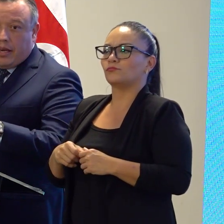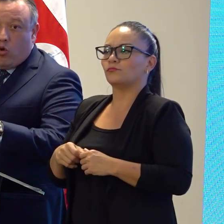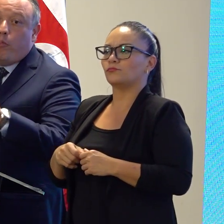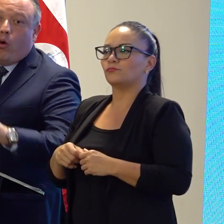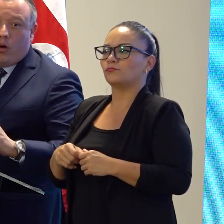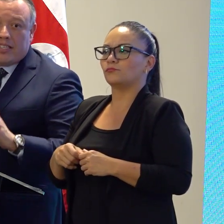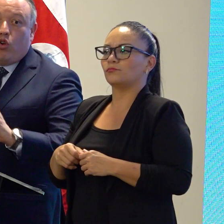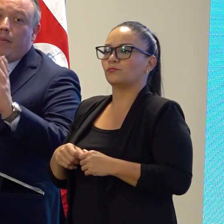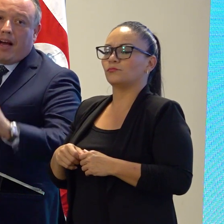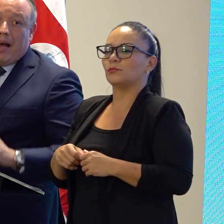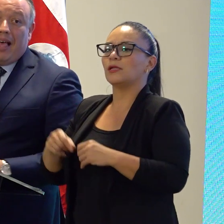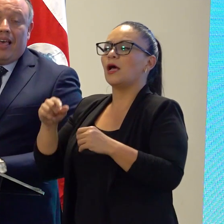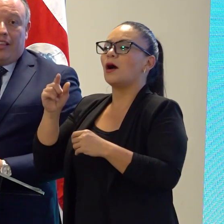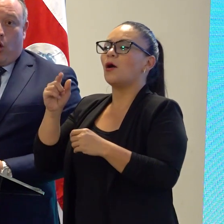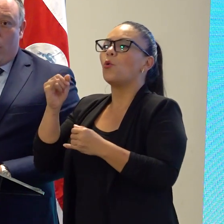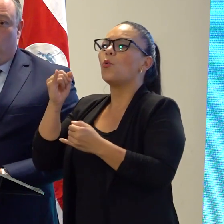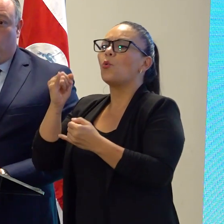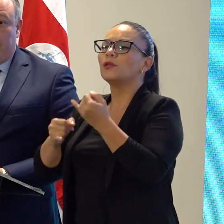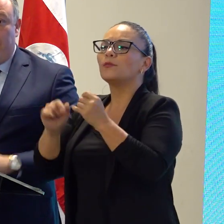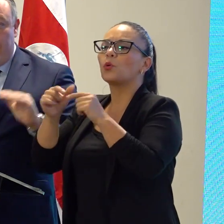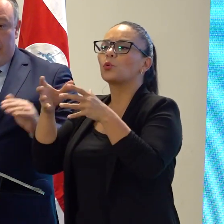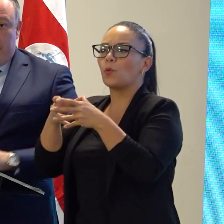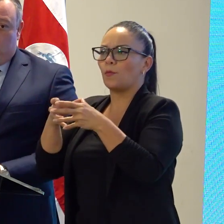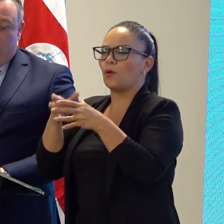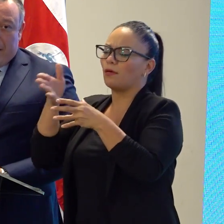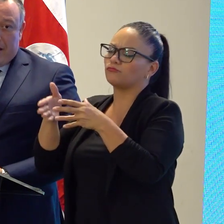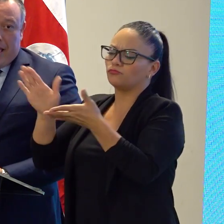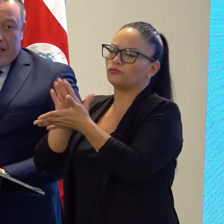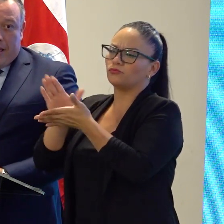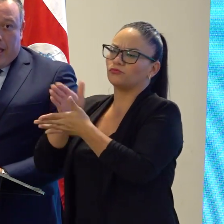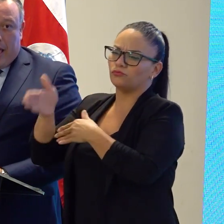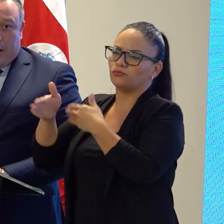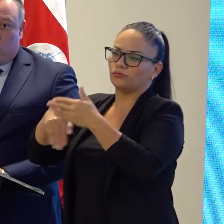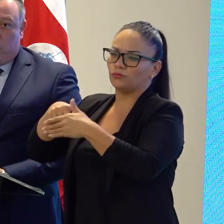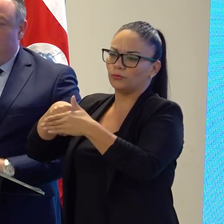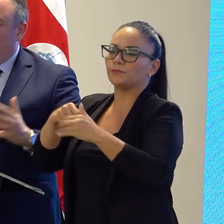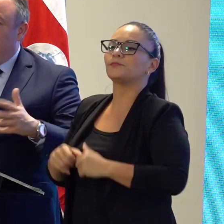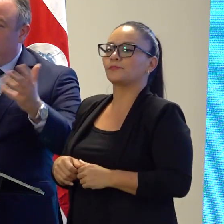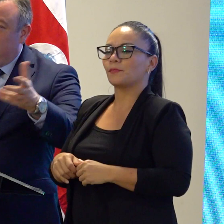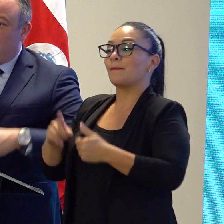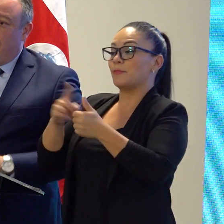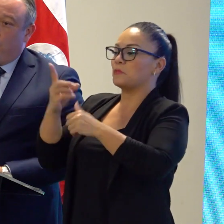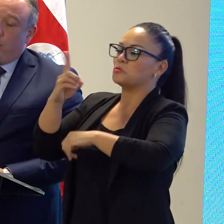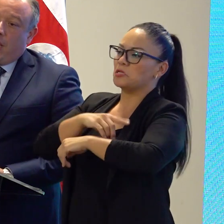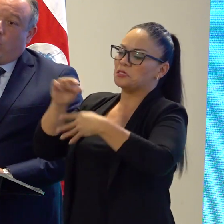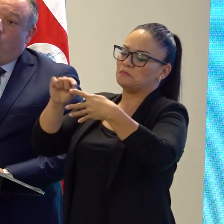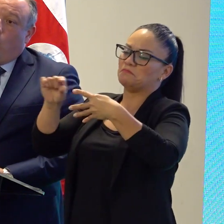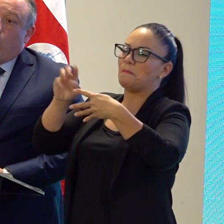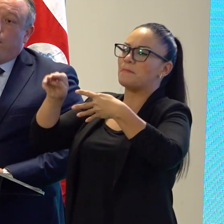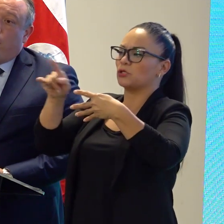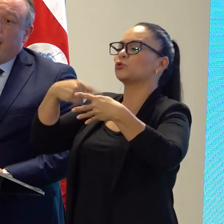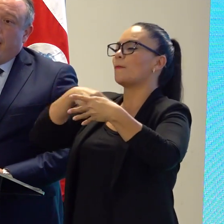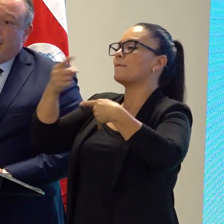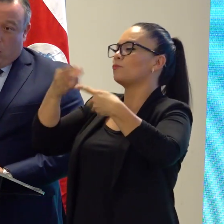grupo esa última camada de cuellos de botella y posiblemente en los primeros días de marzo estaremos rindiendo